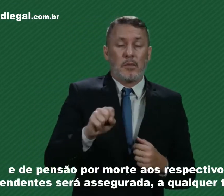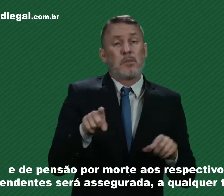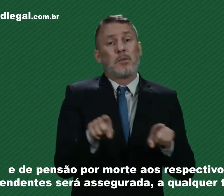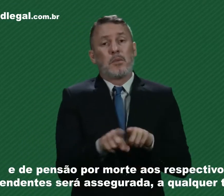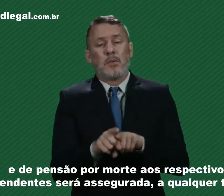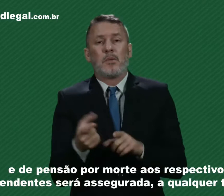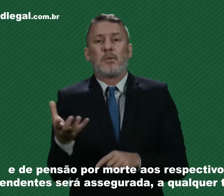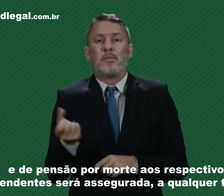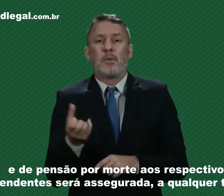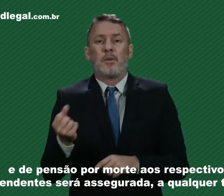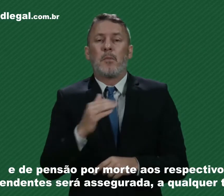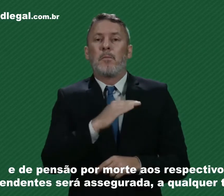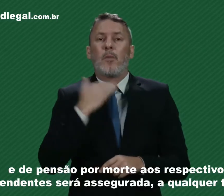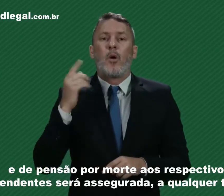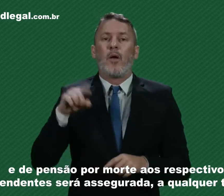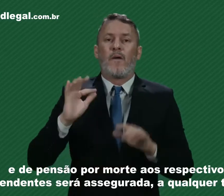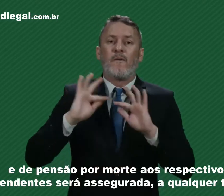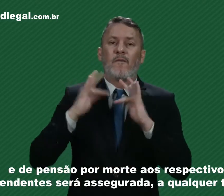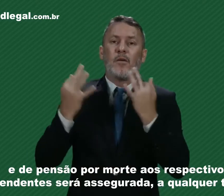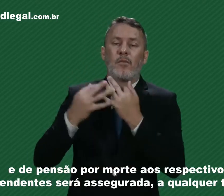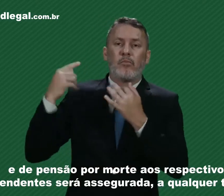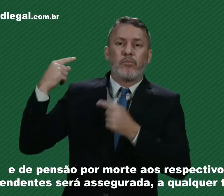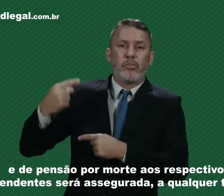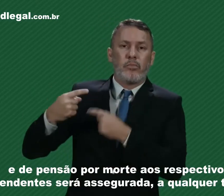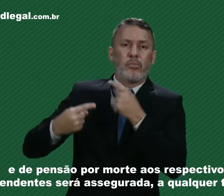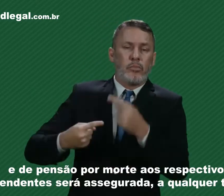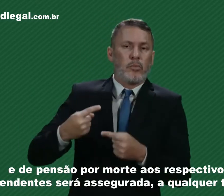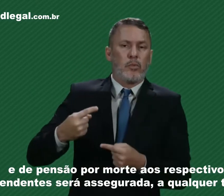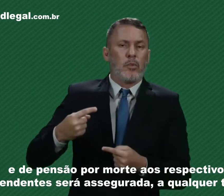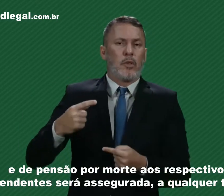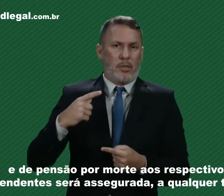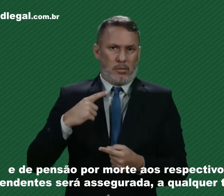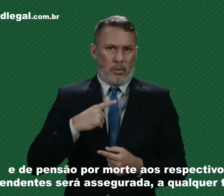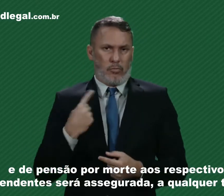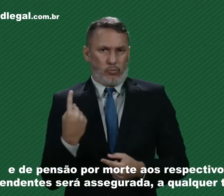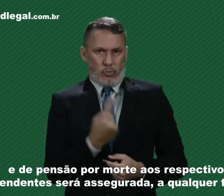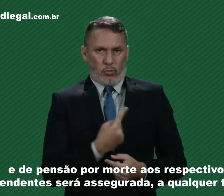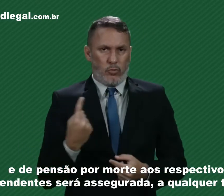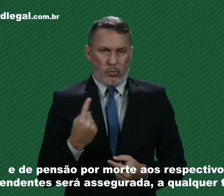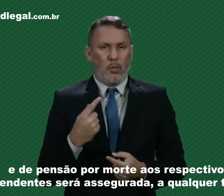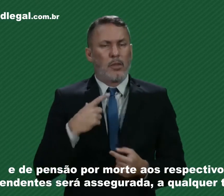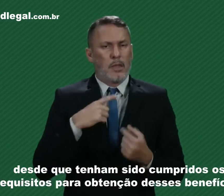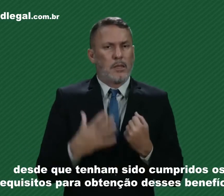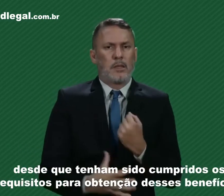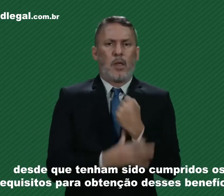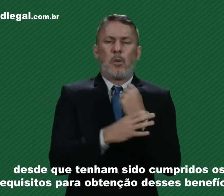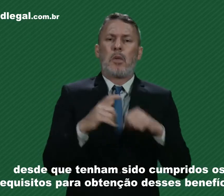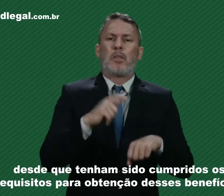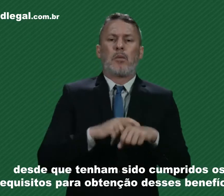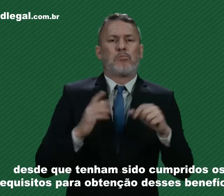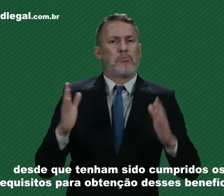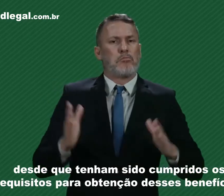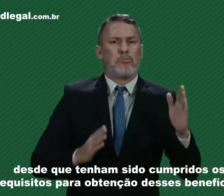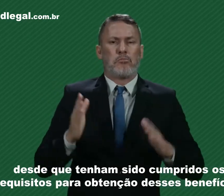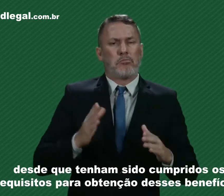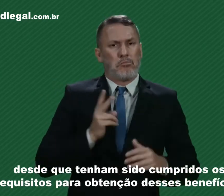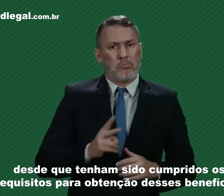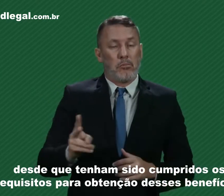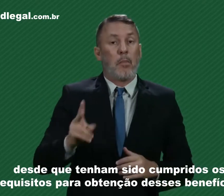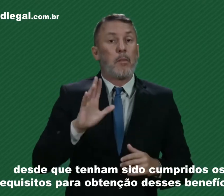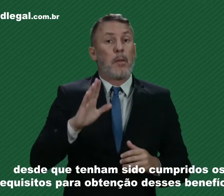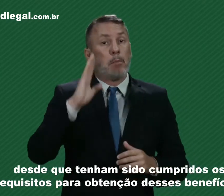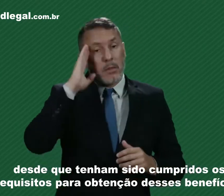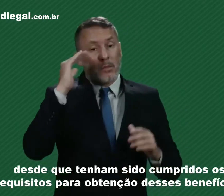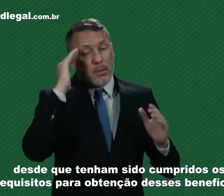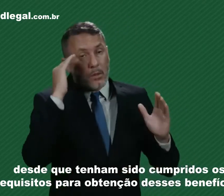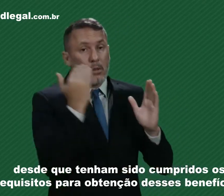de pensão por morte aos respectivos dependentes será assegurada, a qualquer tempo, desde que tenham sido cumpridos